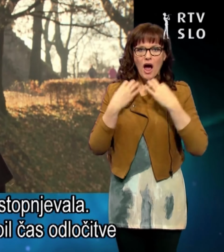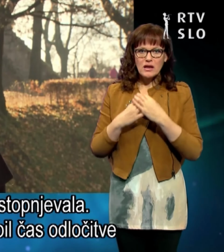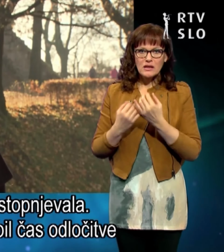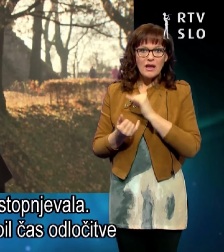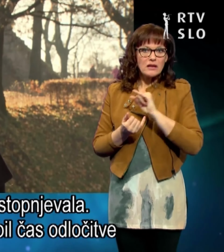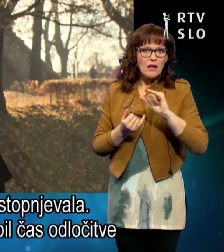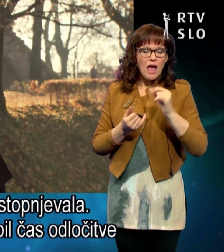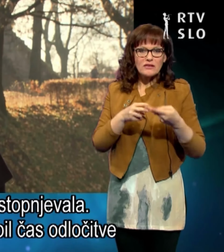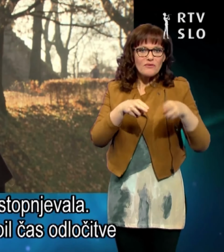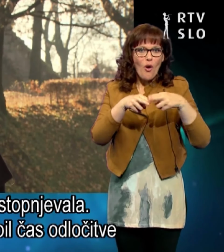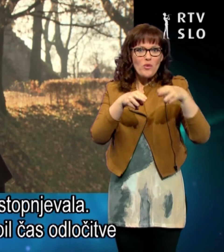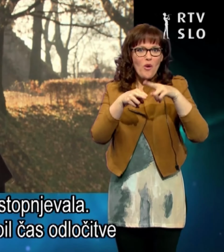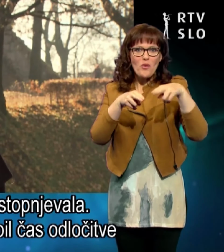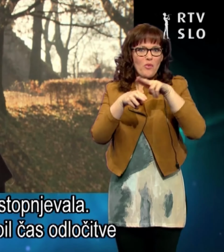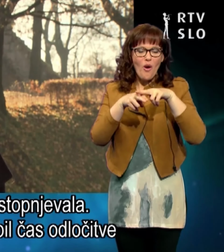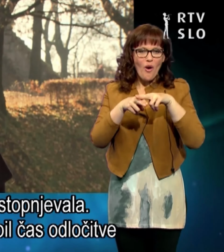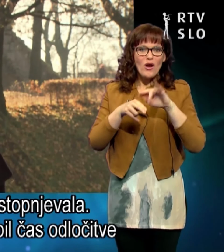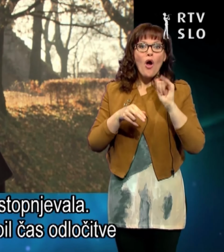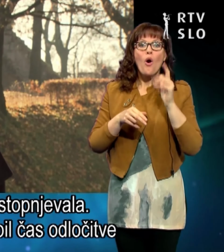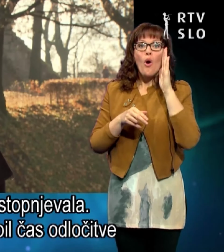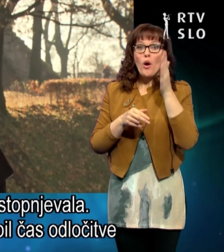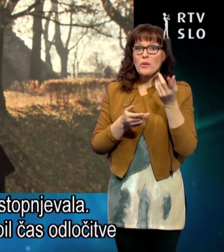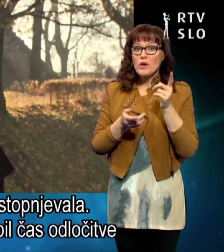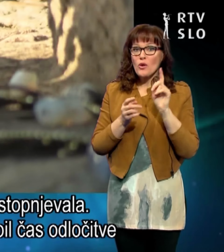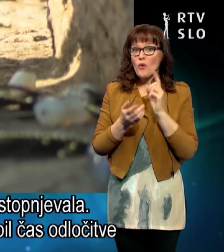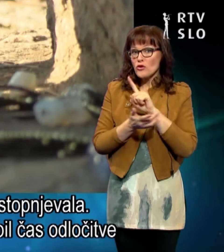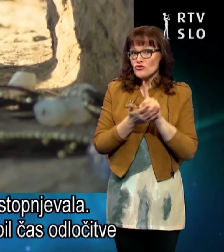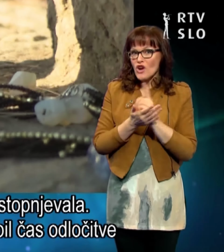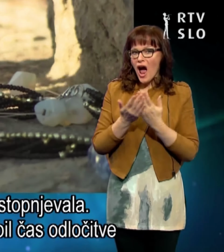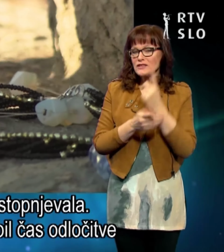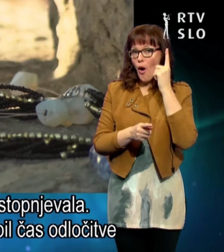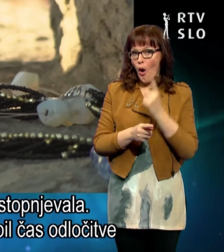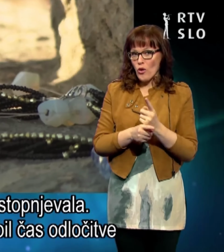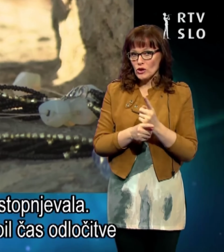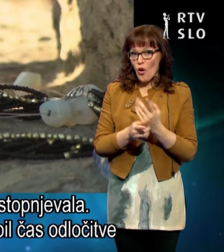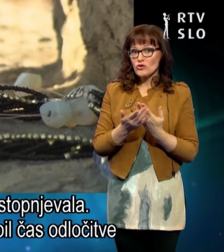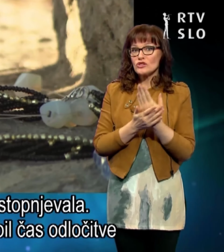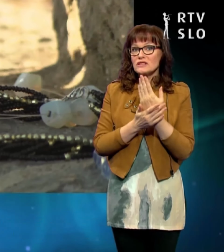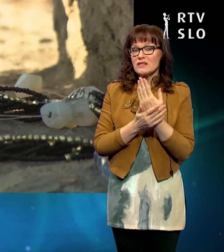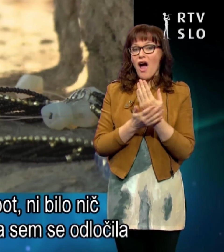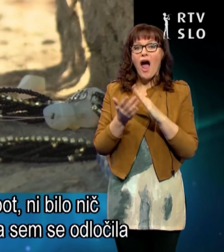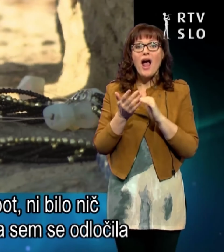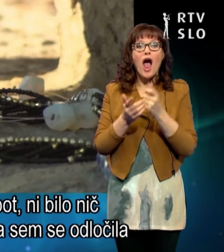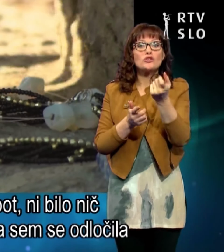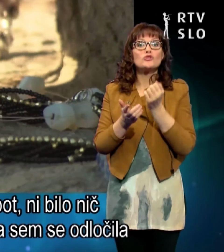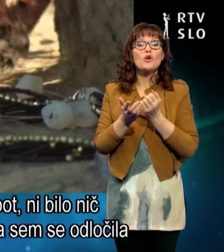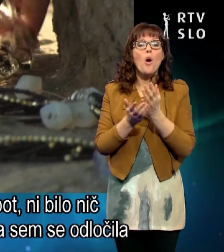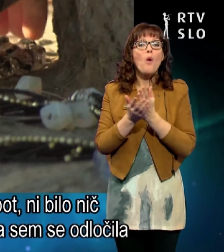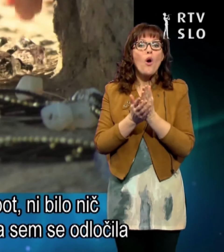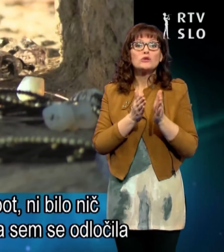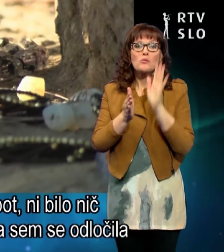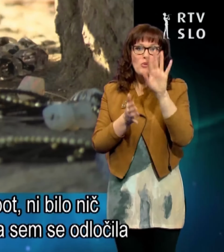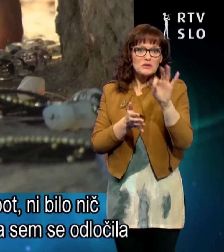leti sam stopnjevala. Tako da, ko je bil čas za se odločiti za kakšen poklicno pot bom